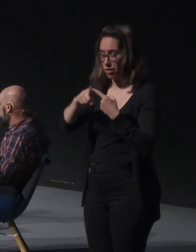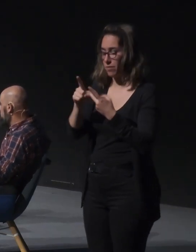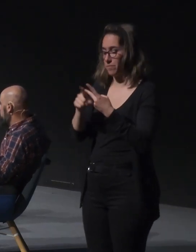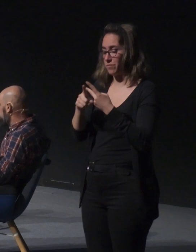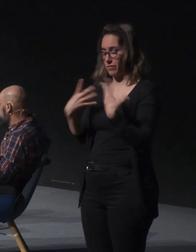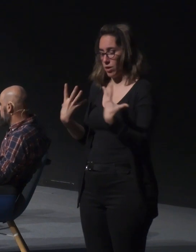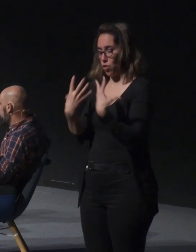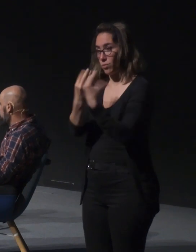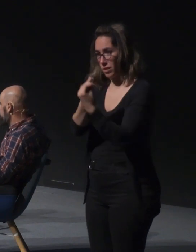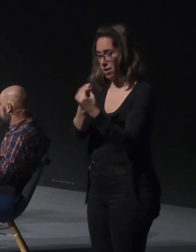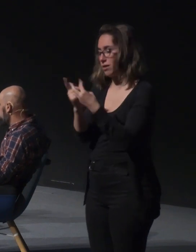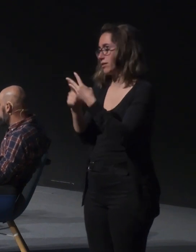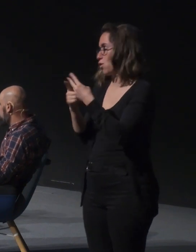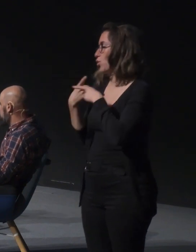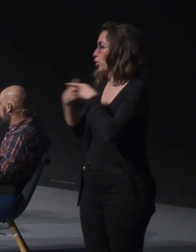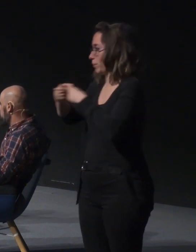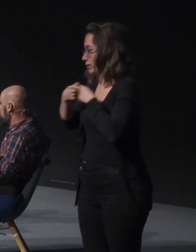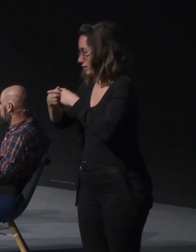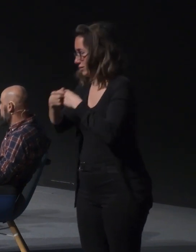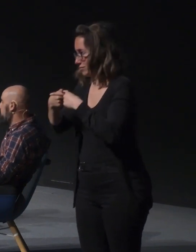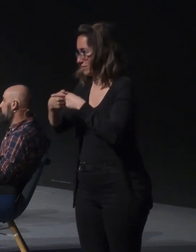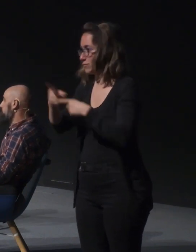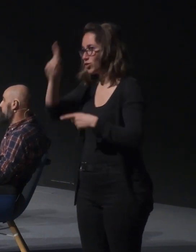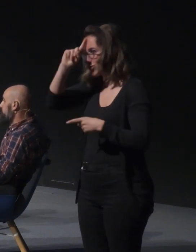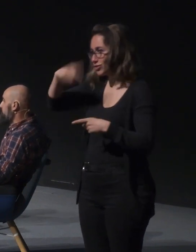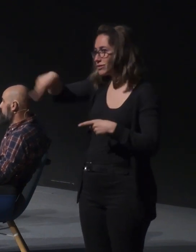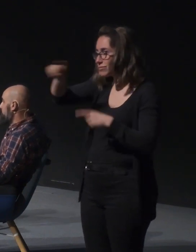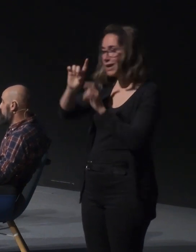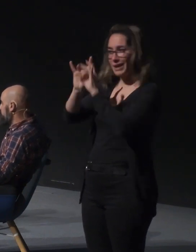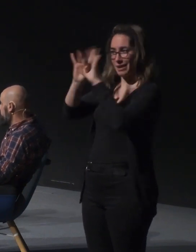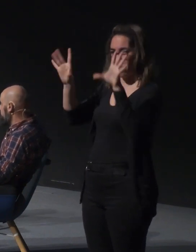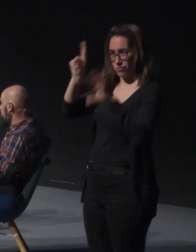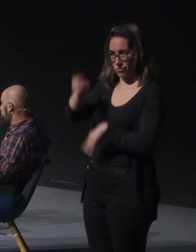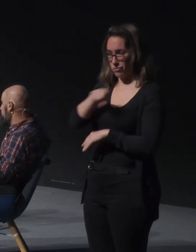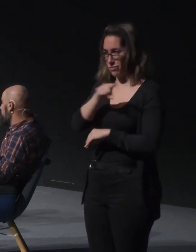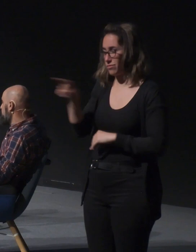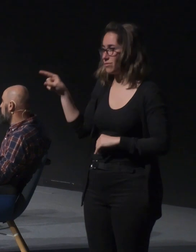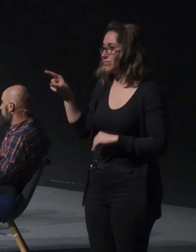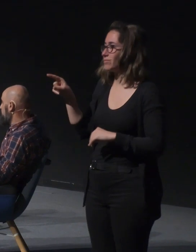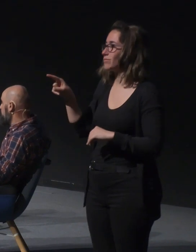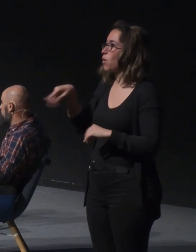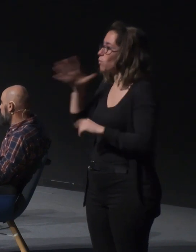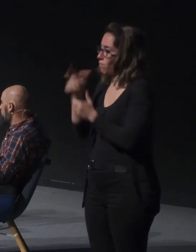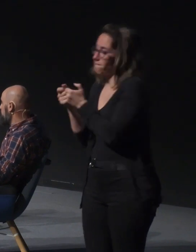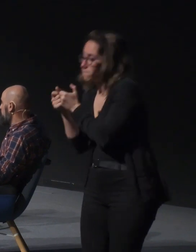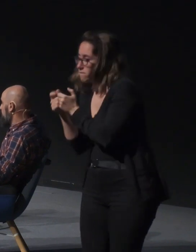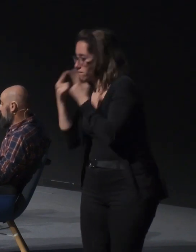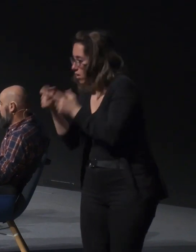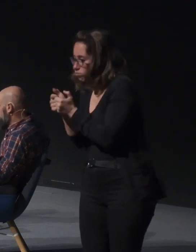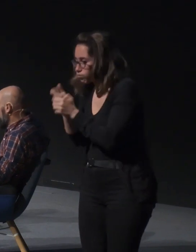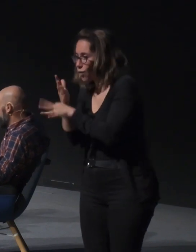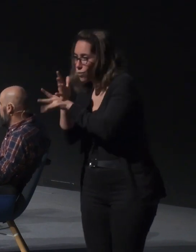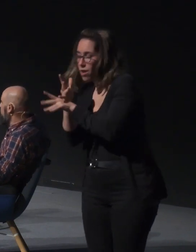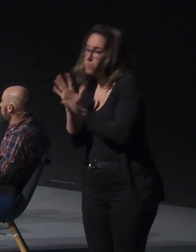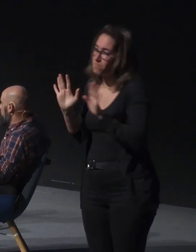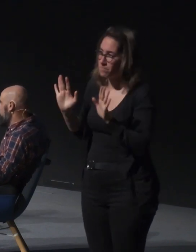acompañar y compartir. Yo no sé si esto está muy claro a veces también, y precisamente por esto que hablabas del jugar al Fortnite con, ¿no? También. Que hay que